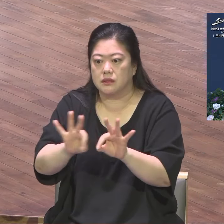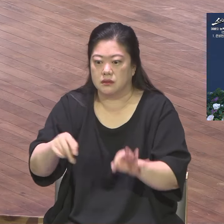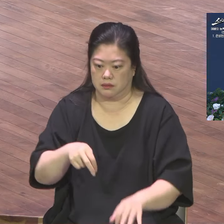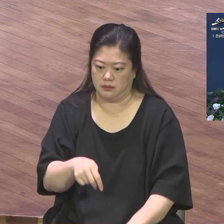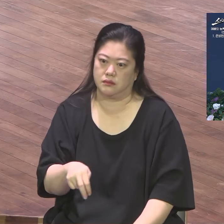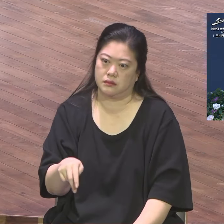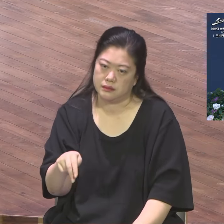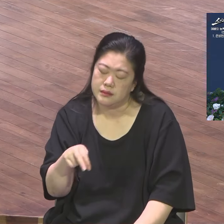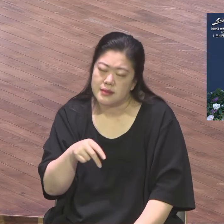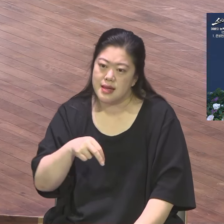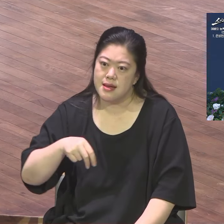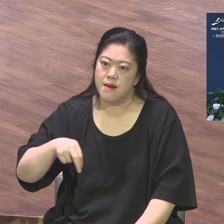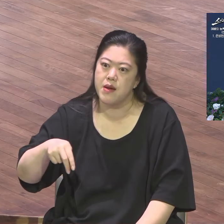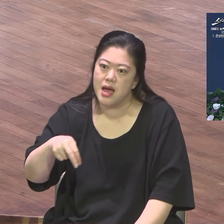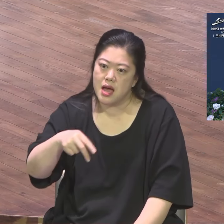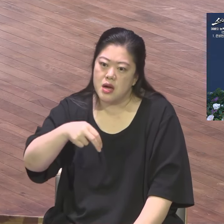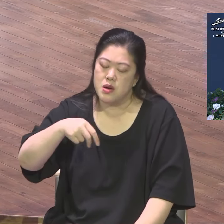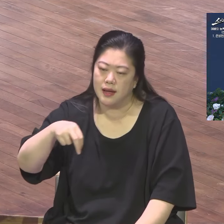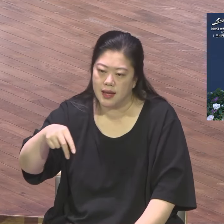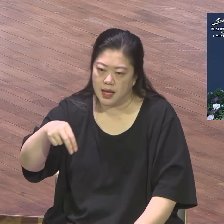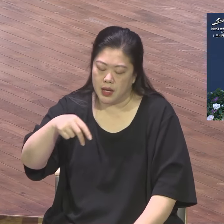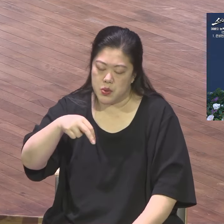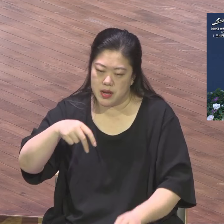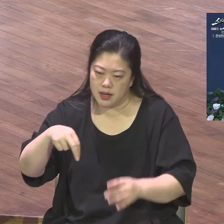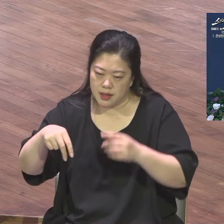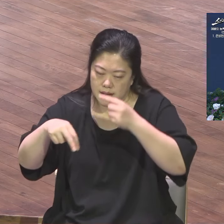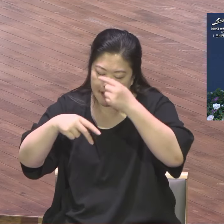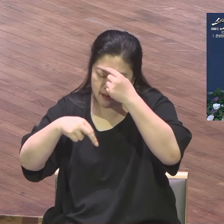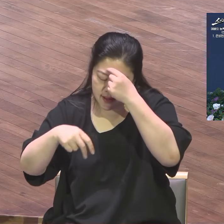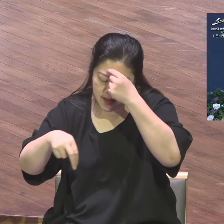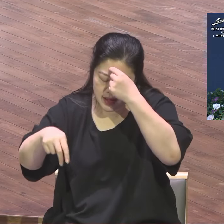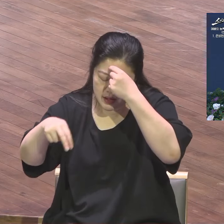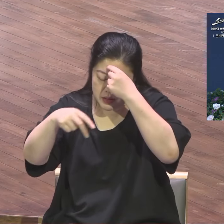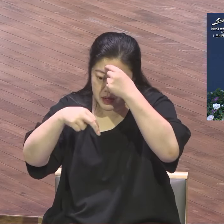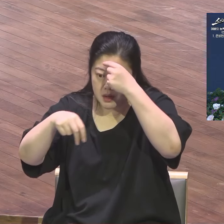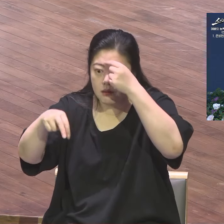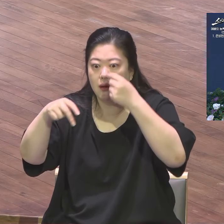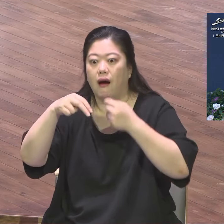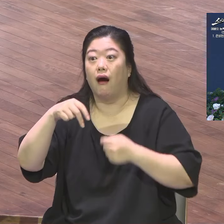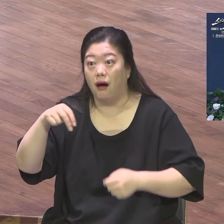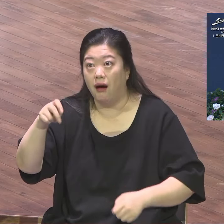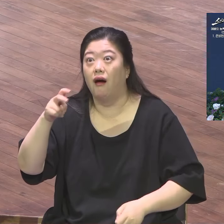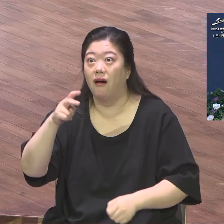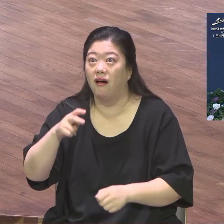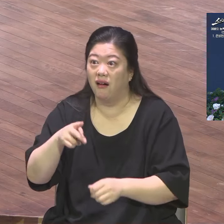그만큼 미리 준비해서 주의 전에 나오라는 뜻이에요.